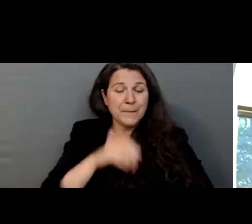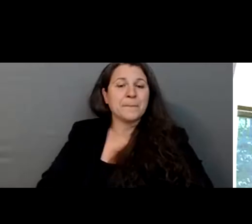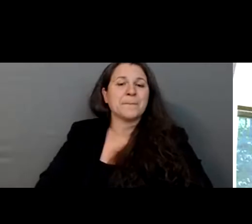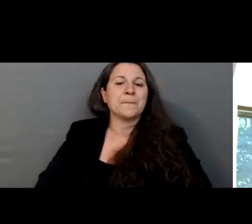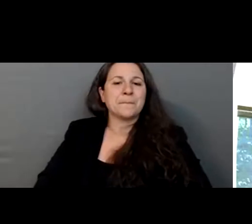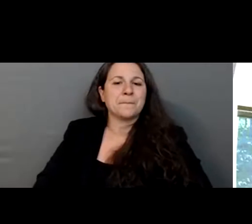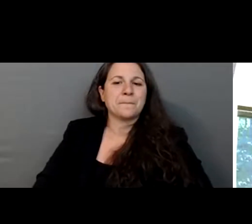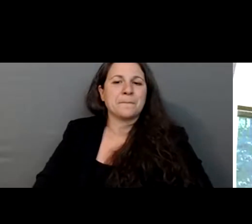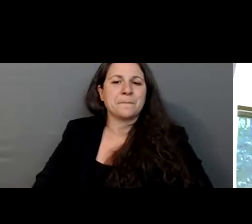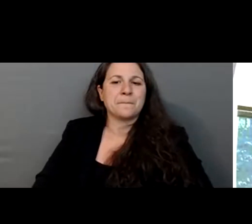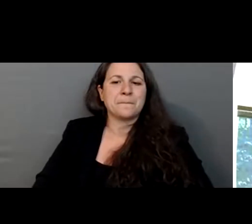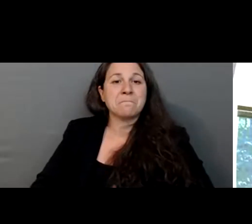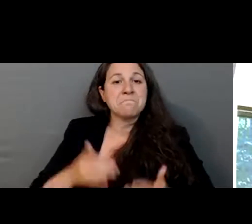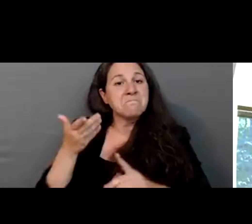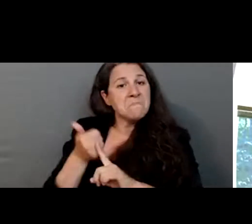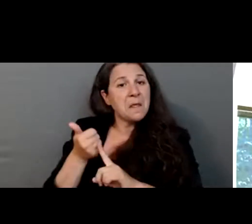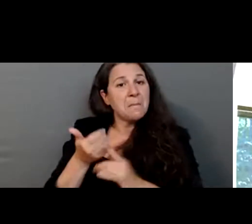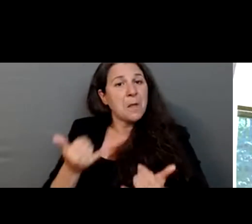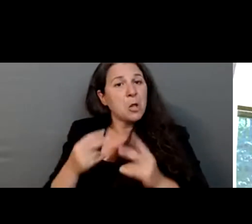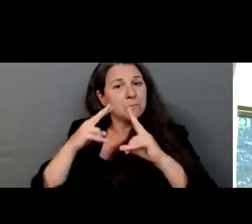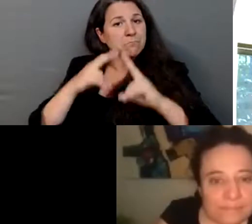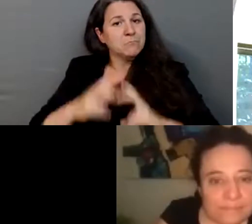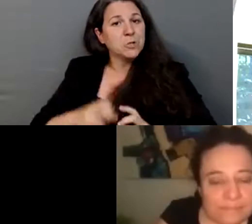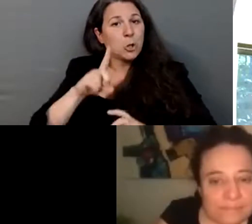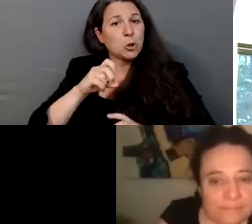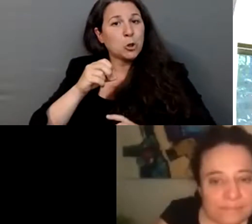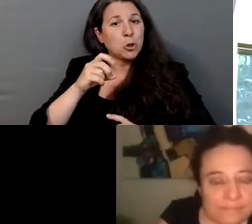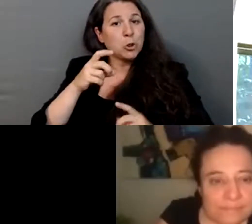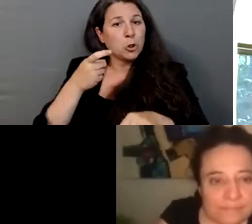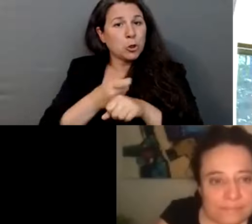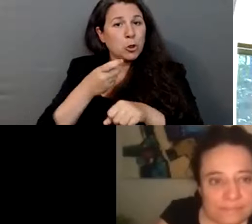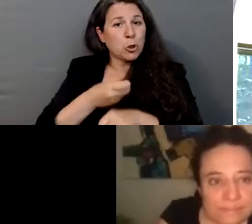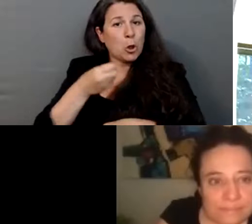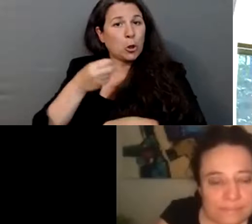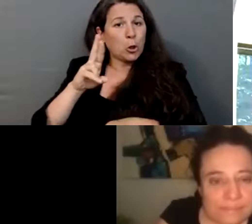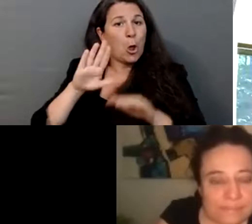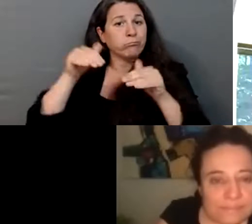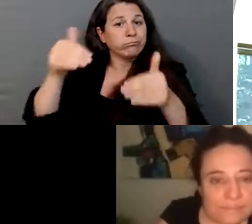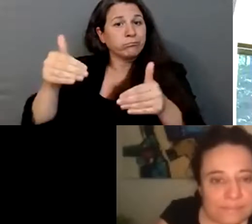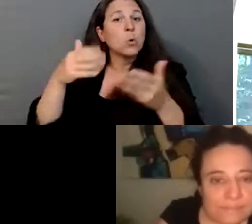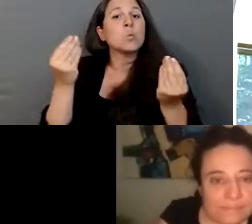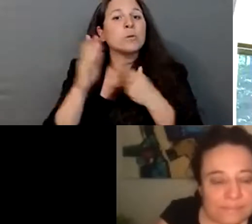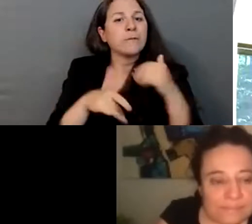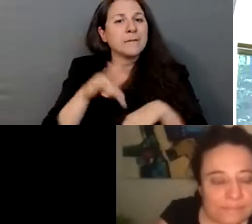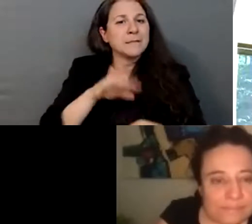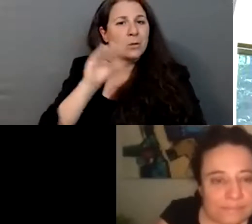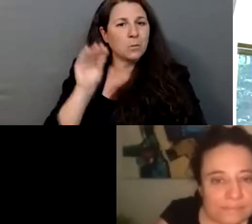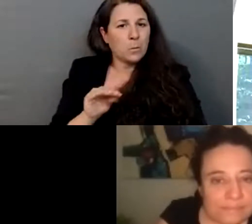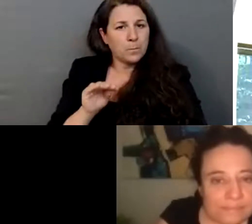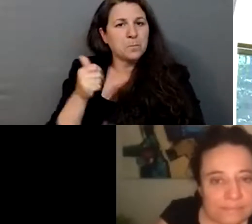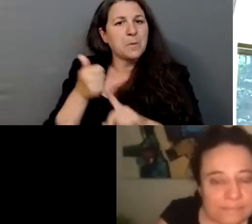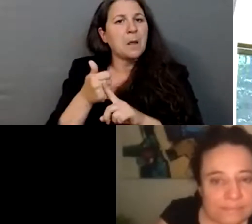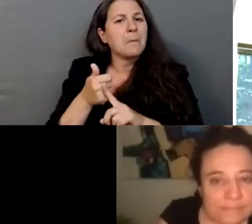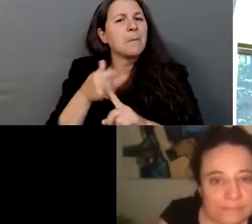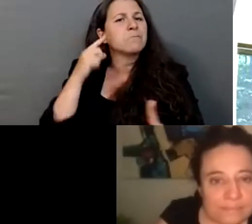poursuit actuellement des recherches postdoctorales à l'Université d'Ottawa, dans lesquelles elle s'intéresse aux enjeux de mobilité,